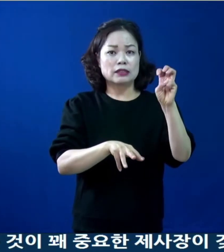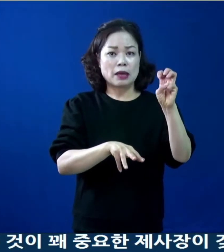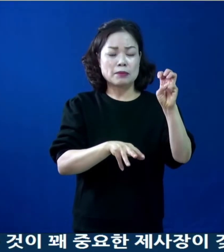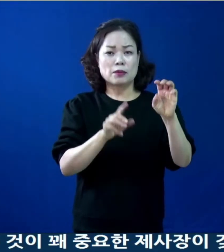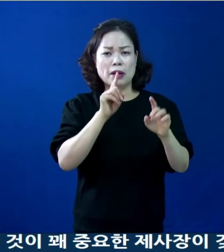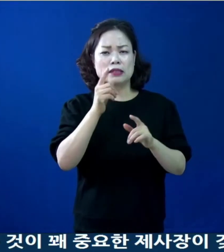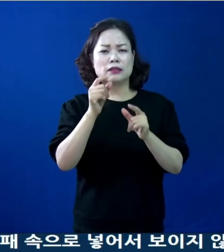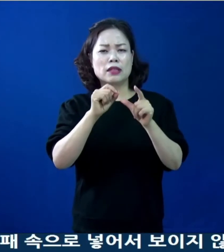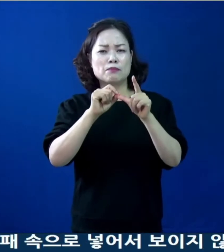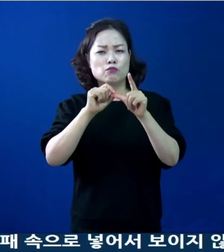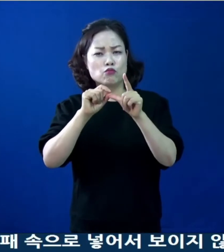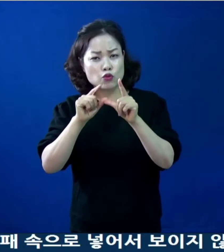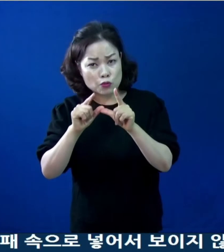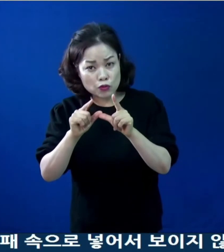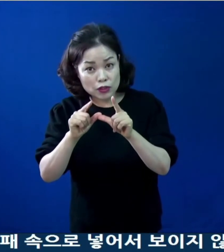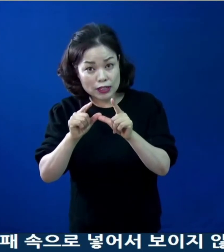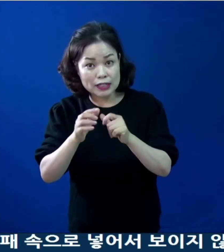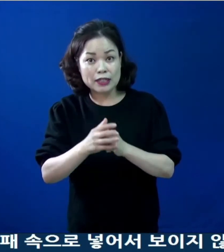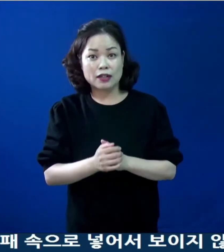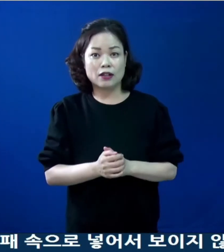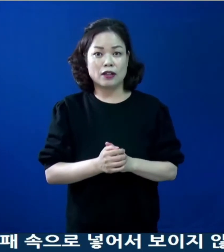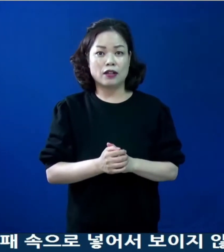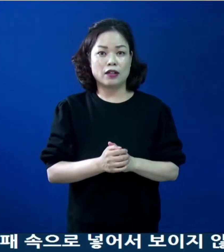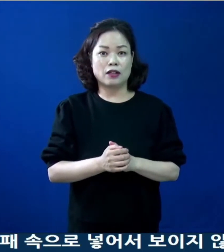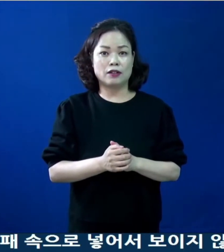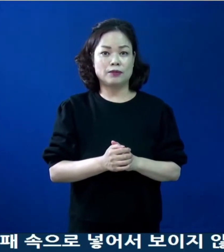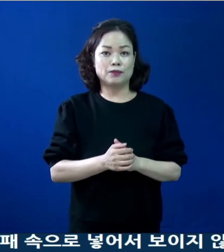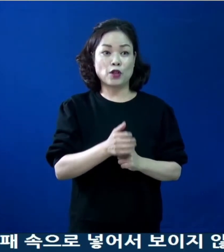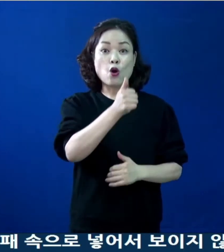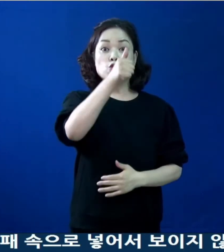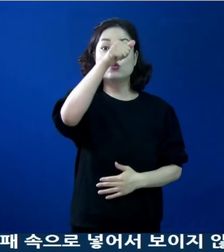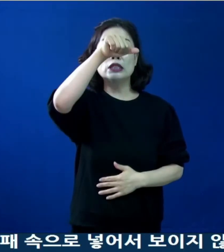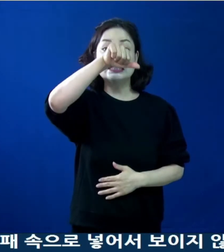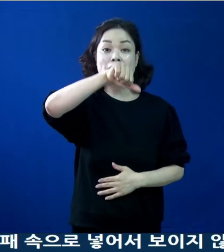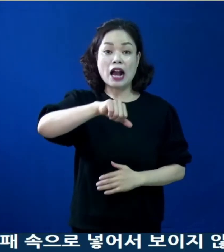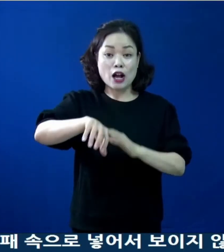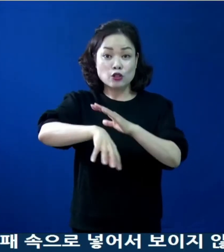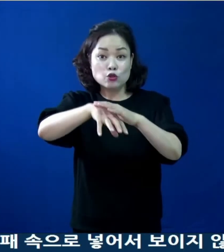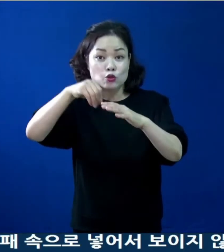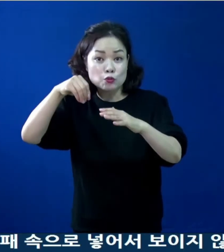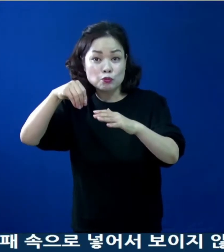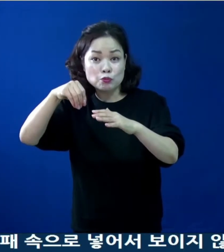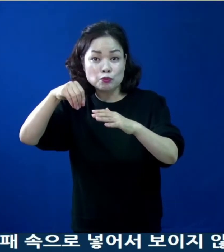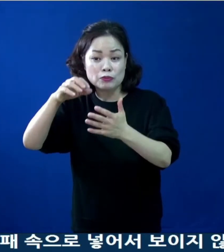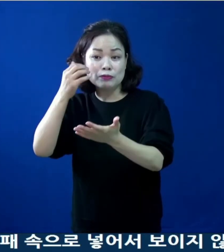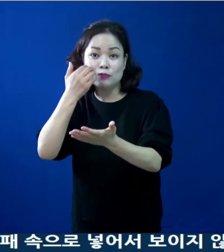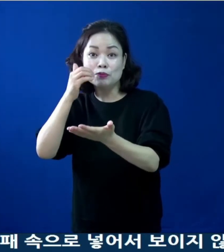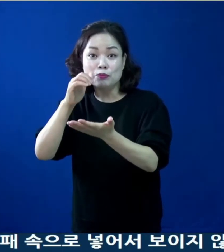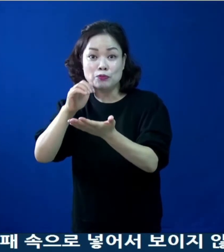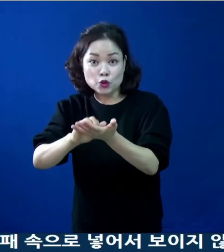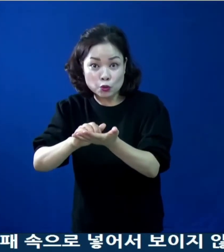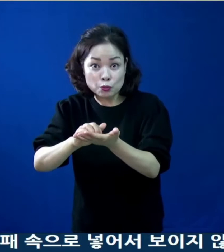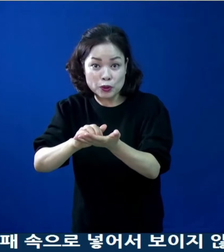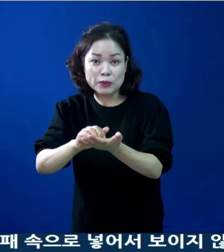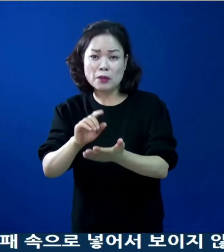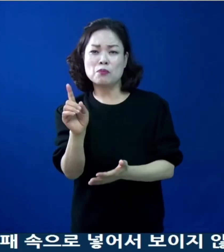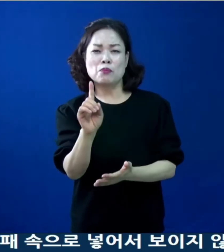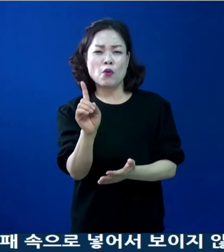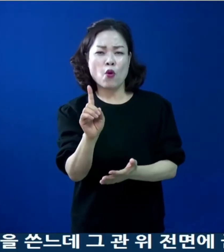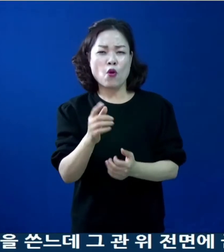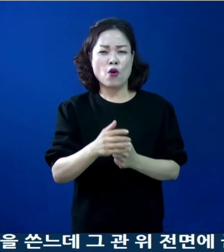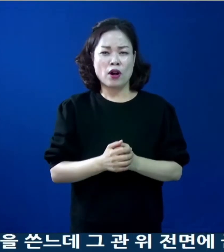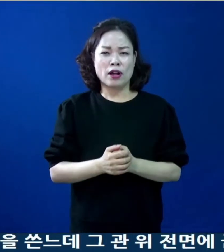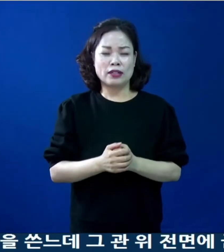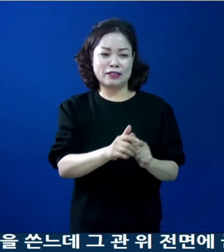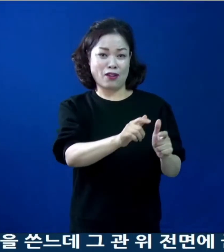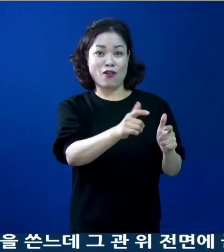얘기한 부분들이 되는 겁니다. 우림과 둠밈은 무엇일까요? 우림과 둠밈에 대해서도